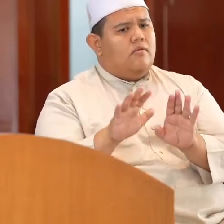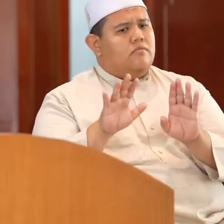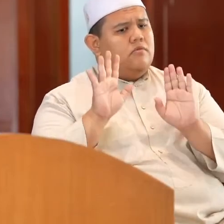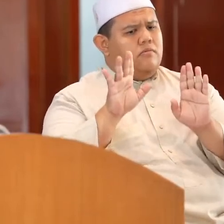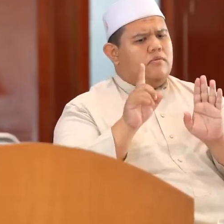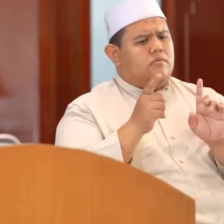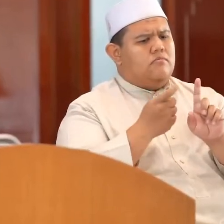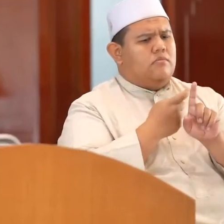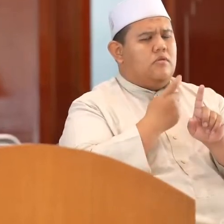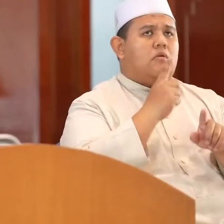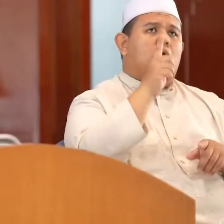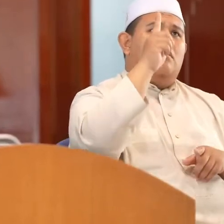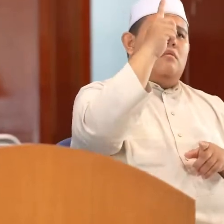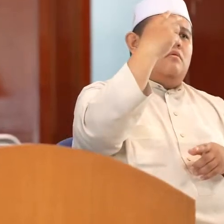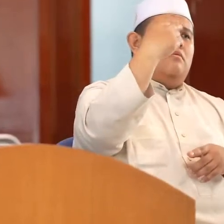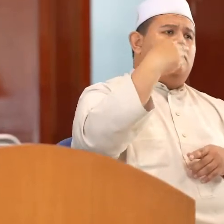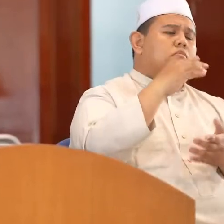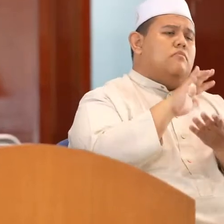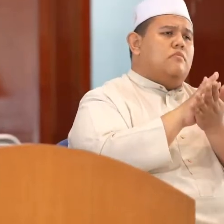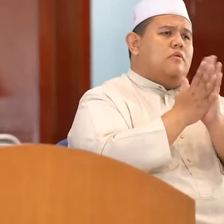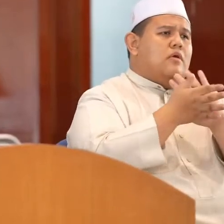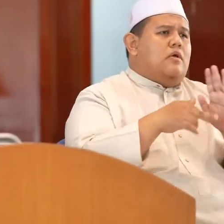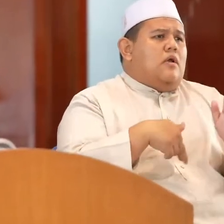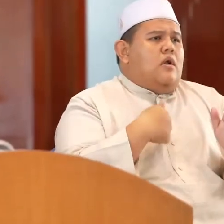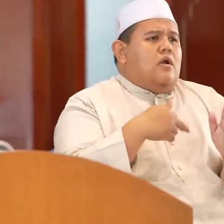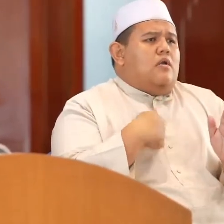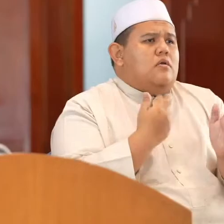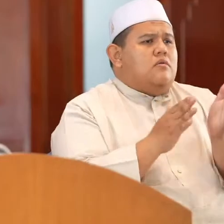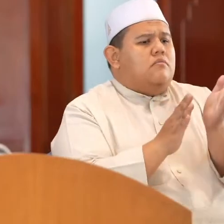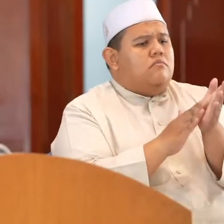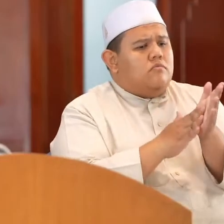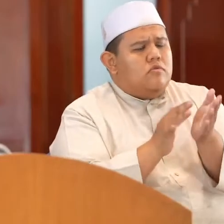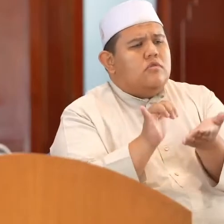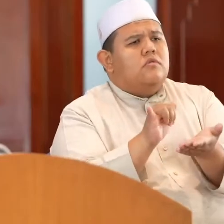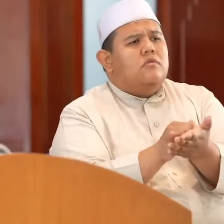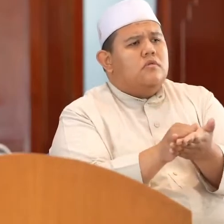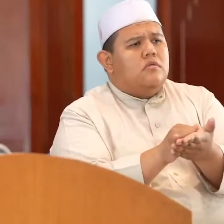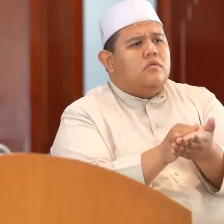daripada Allah. Bermakna rasaan pujian tersebut